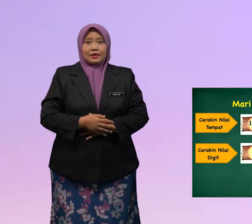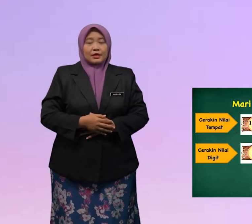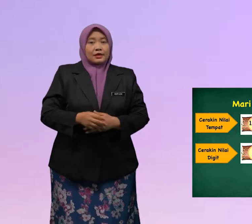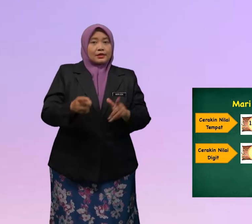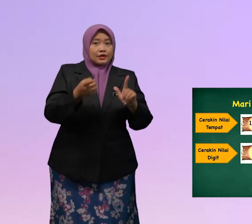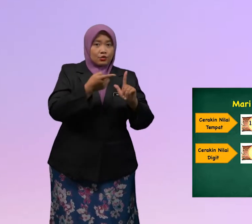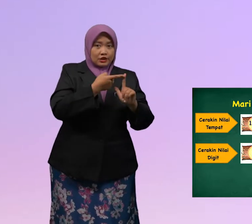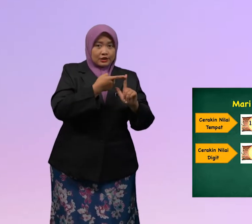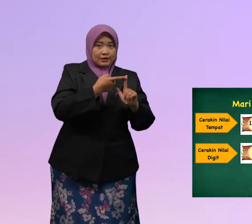Kedua,